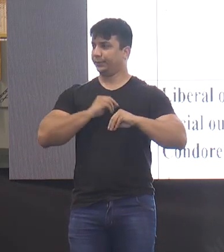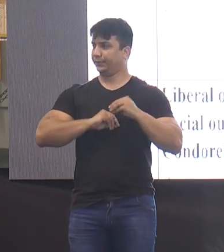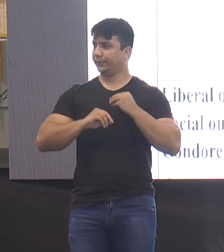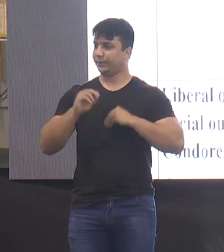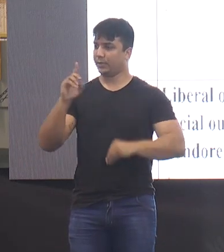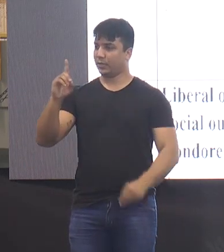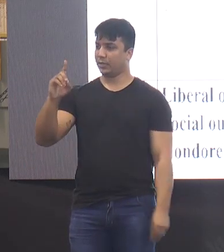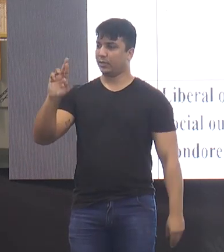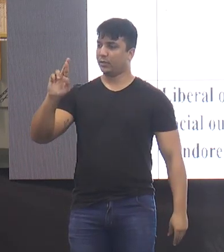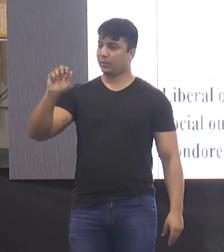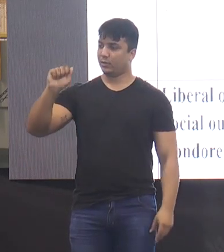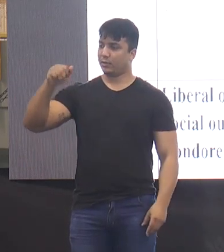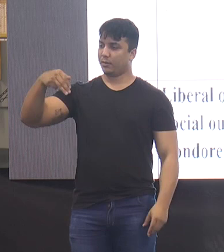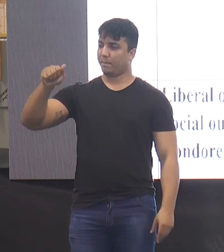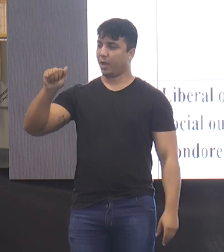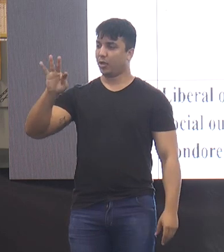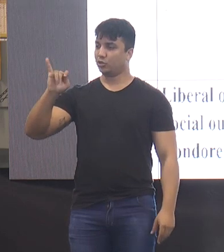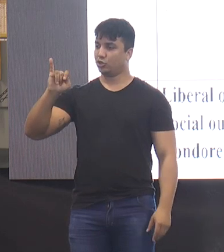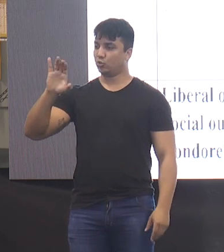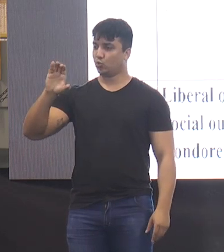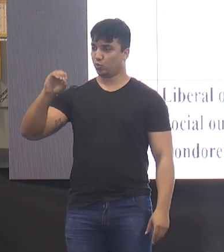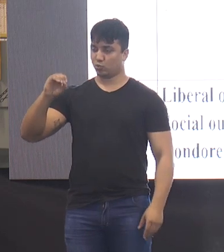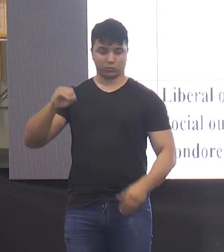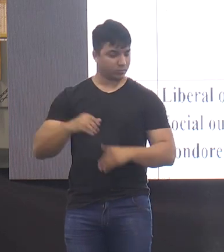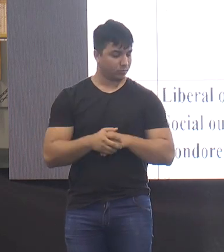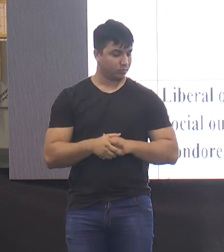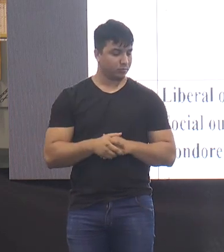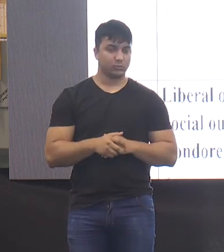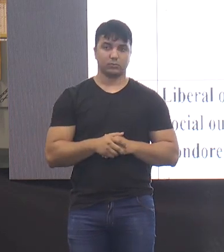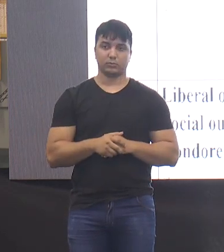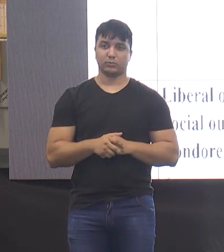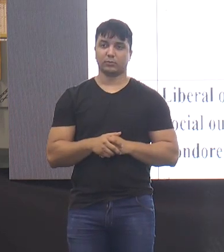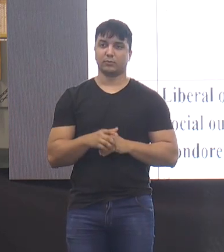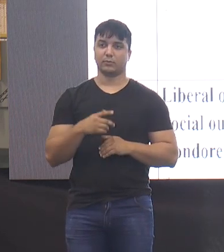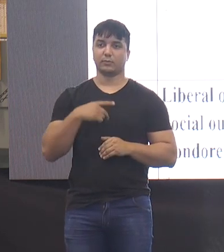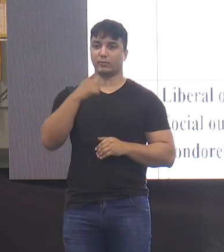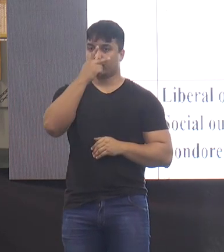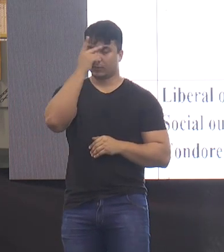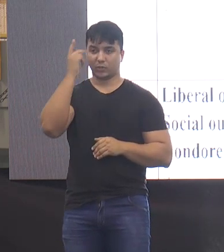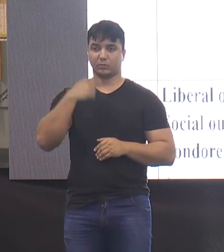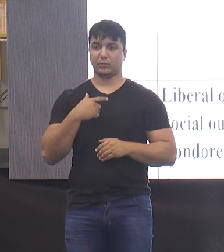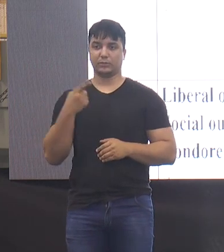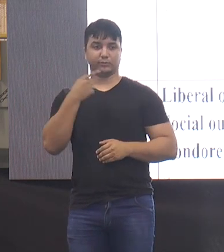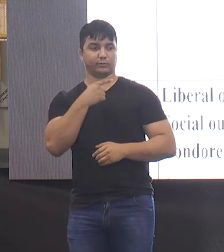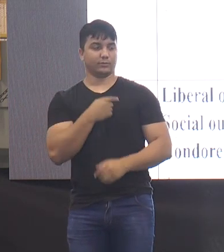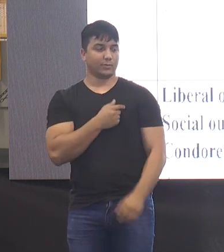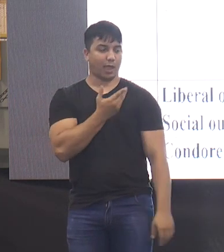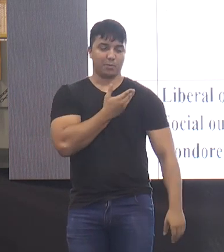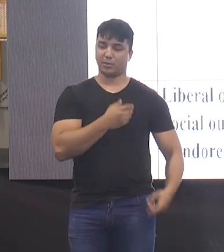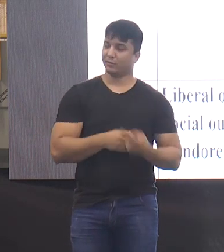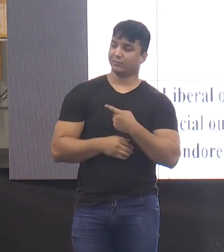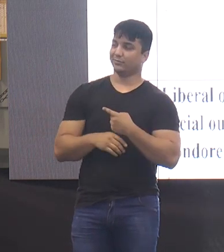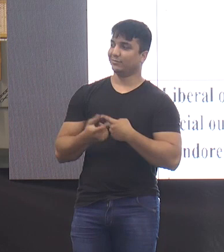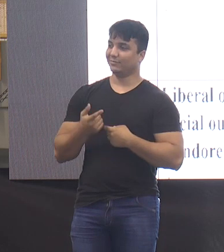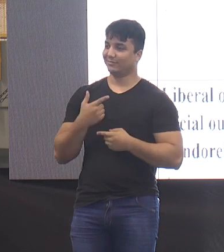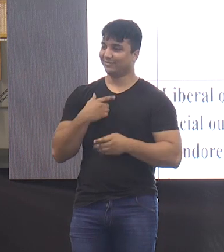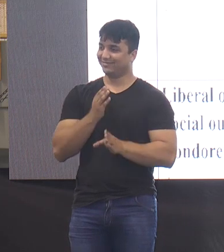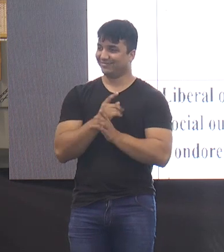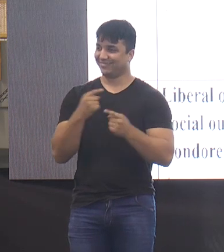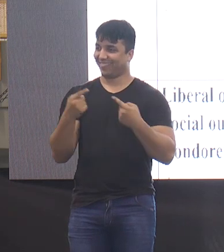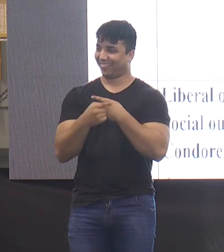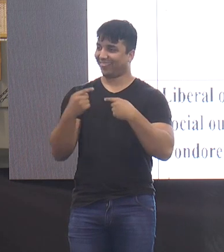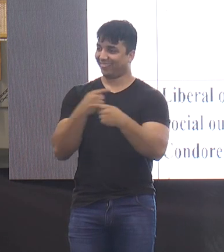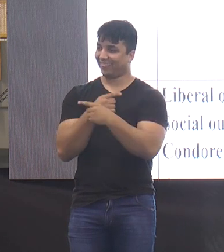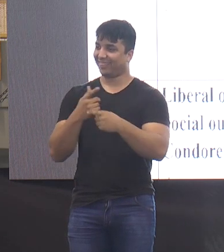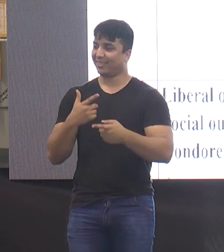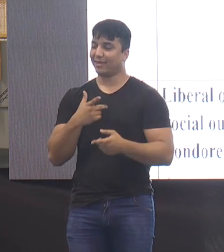Todo romântico é exagerado. Olha aí, está se identificando aí. O pessoal começa logo a apontar os amigos, né? Todo romântico